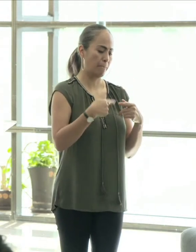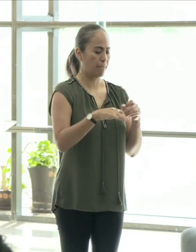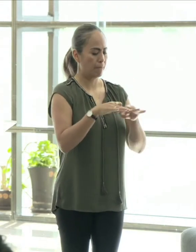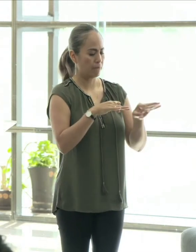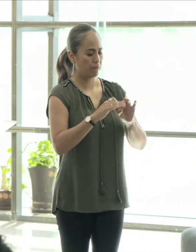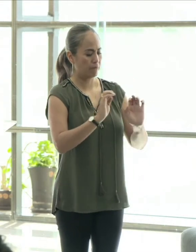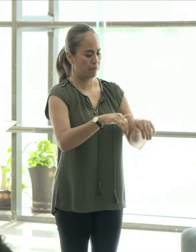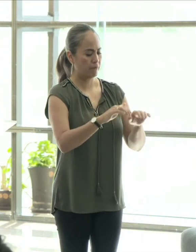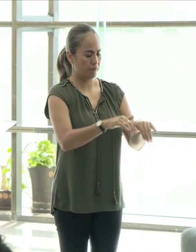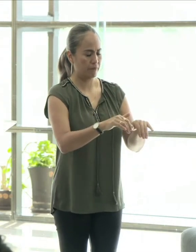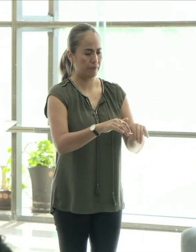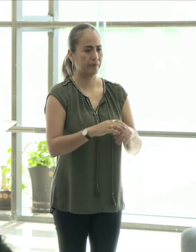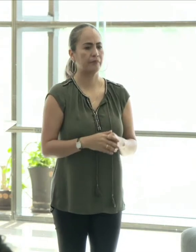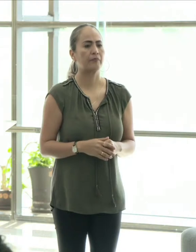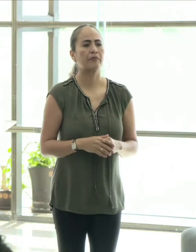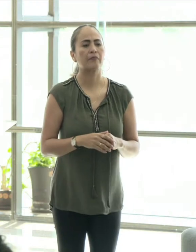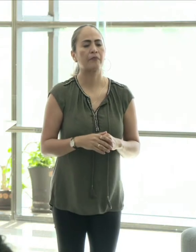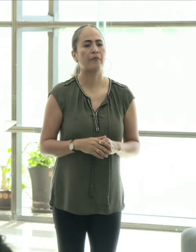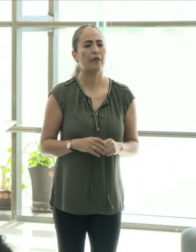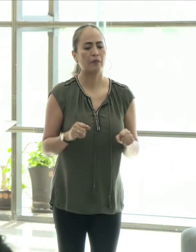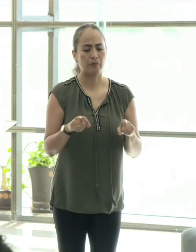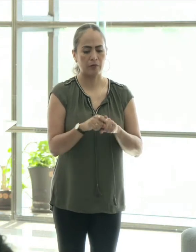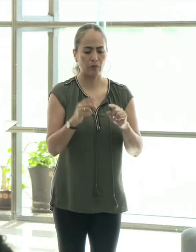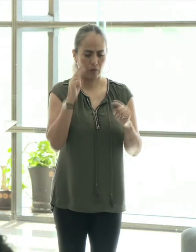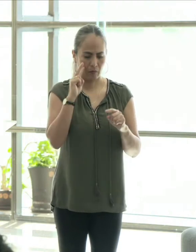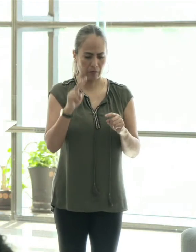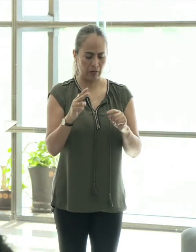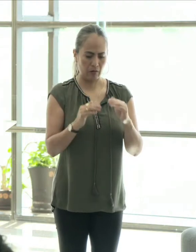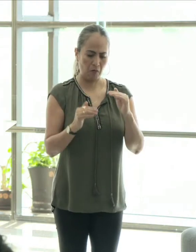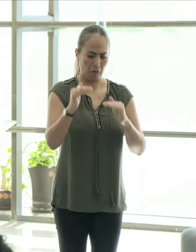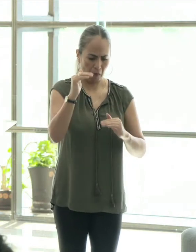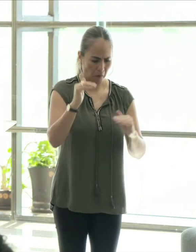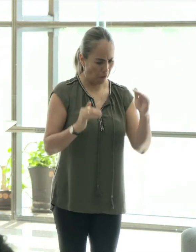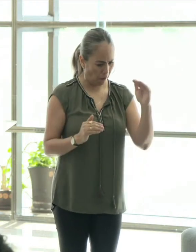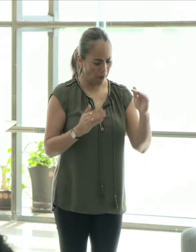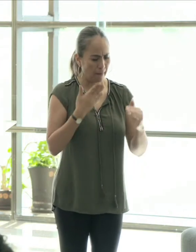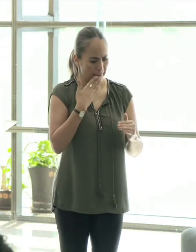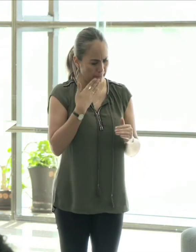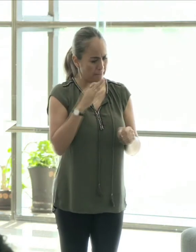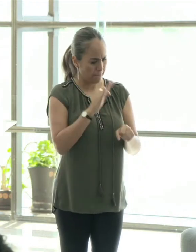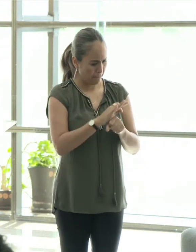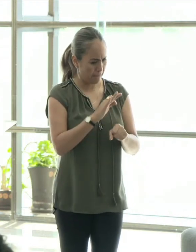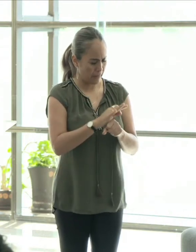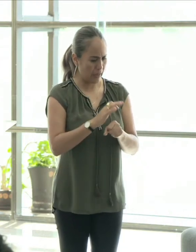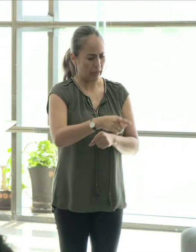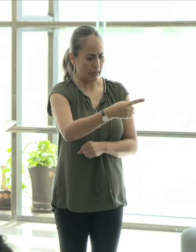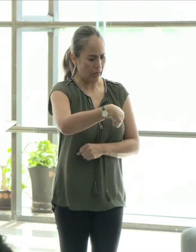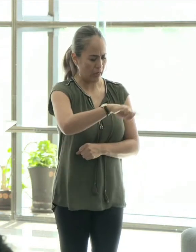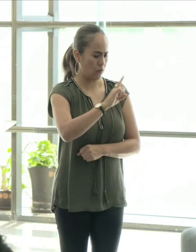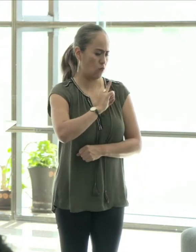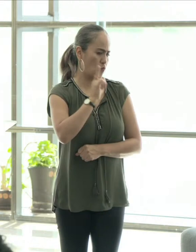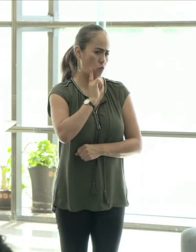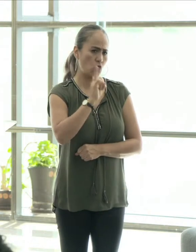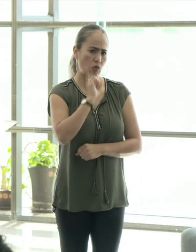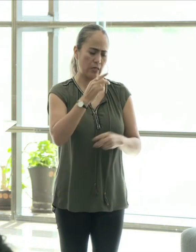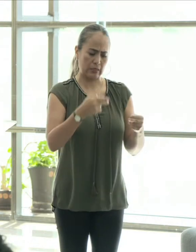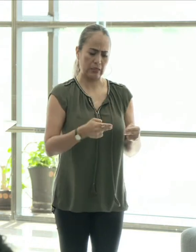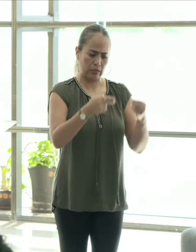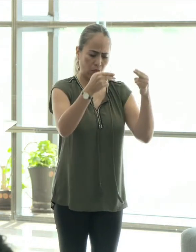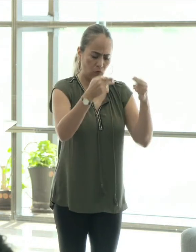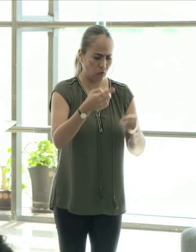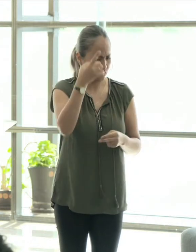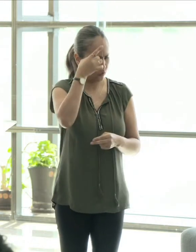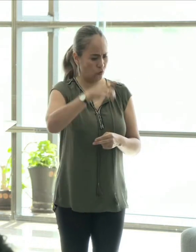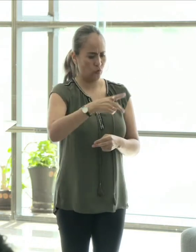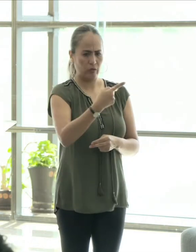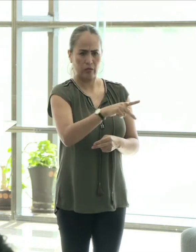también se observó que hay una brecha de género a favor de las mujeres en el trabajo por cuenta propia es decir el número de mujeres